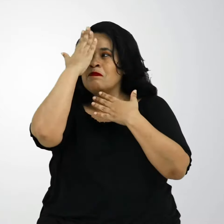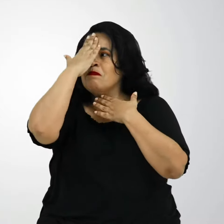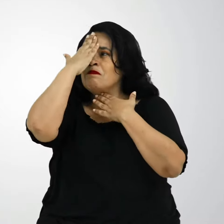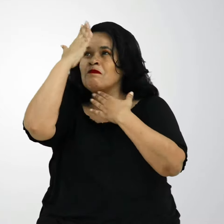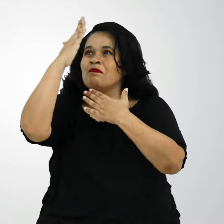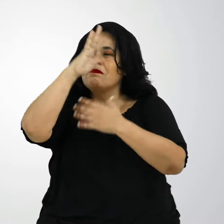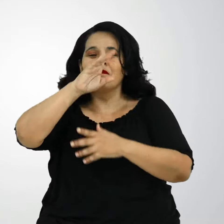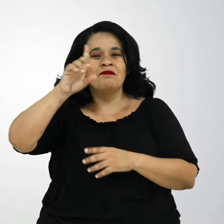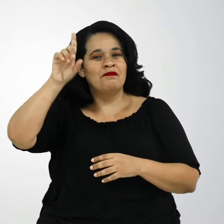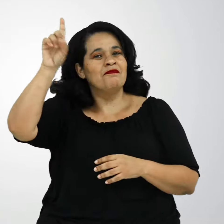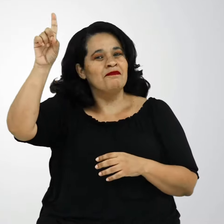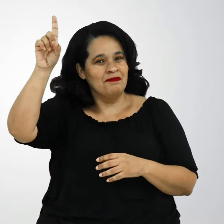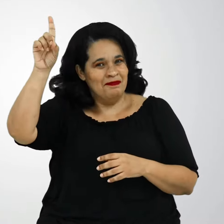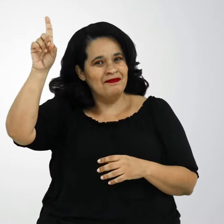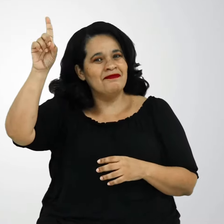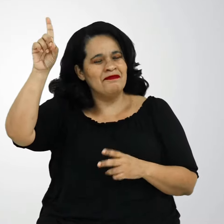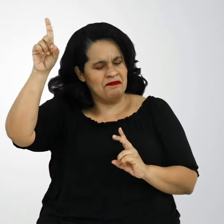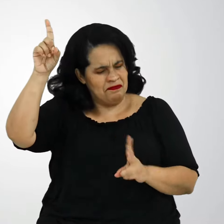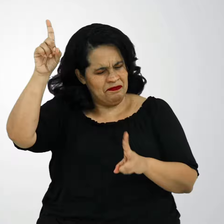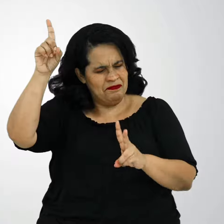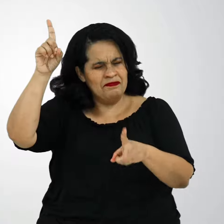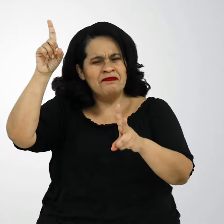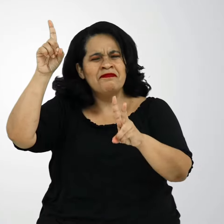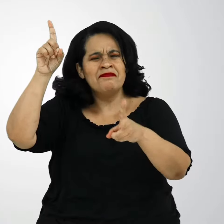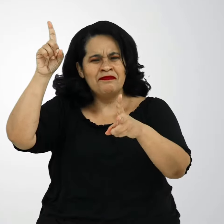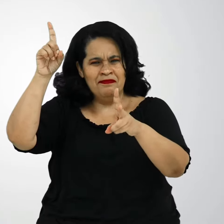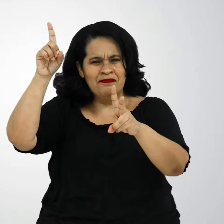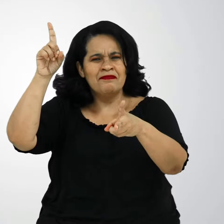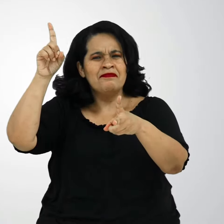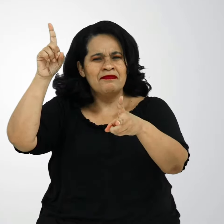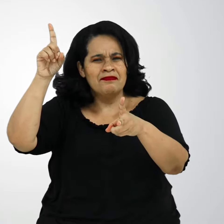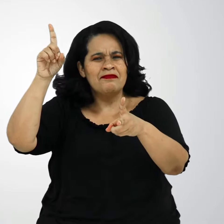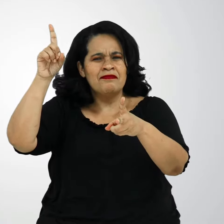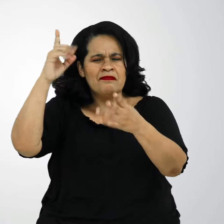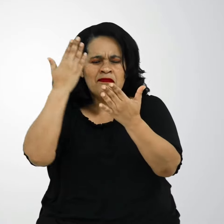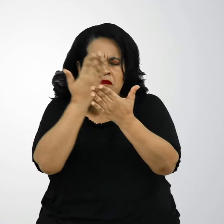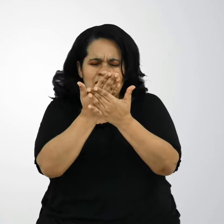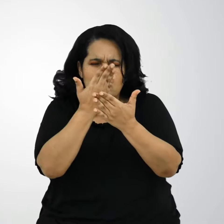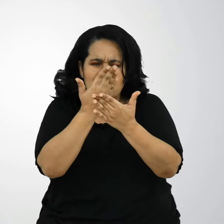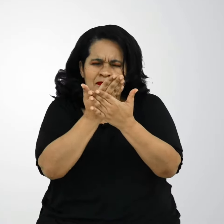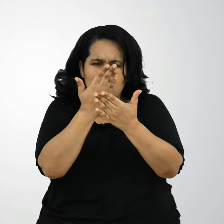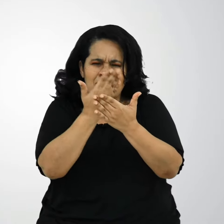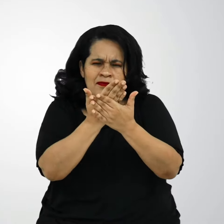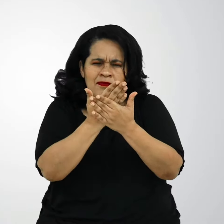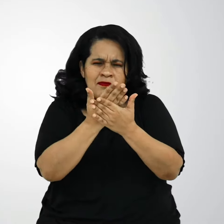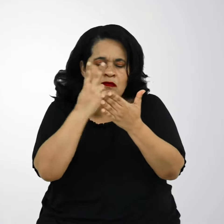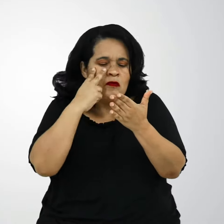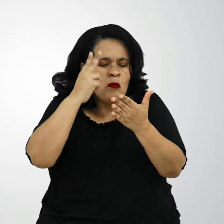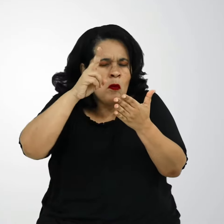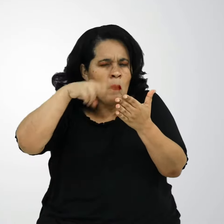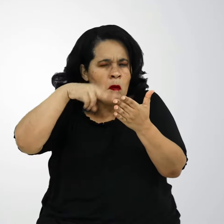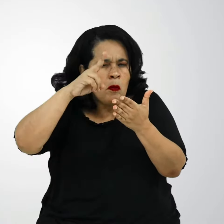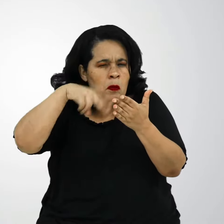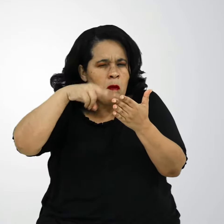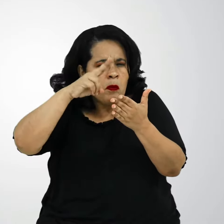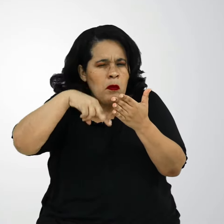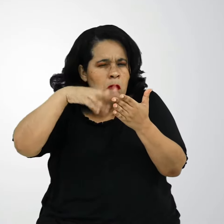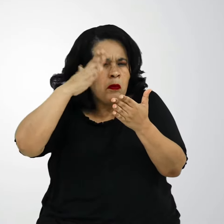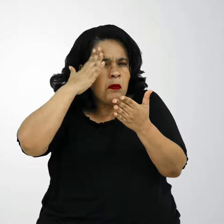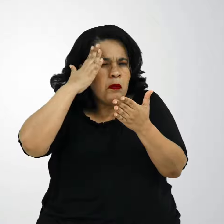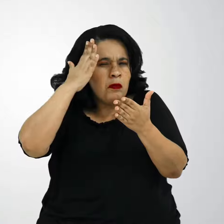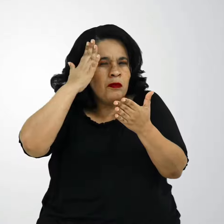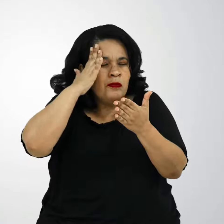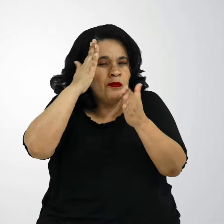nos dar instrução, sabedoria para entender a sua palavra. E examinando a palavra do Senhor, a gente aproxima mais dele, tem mais convicção da sua